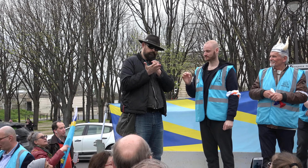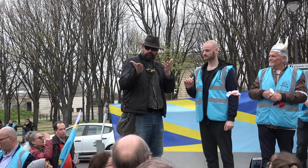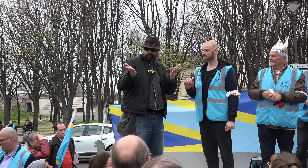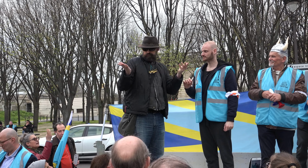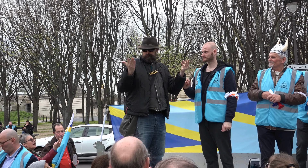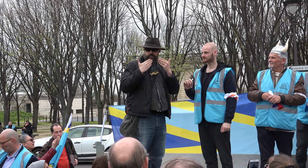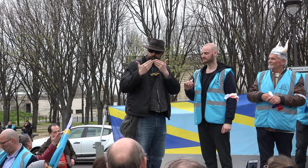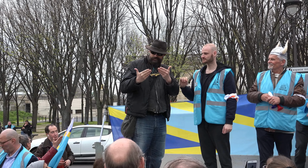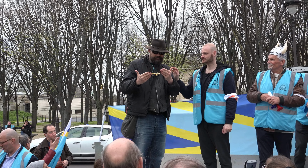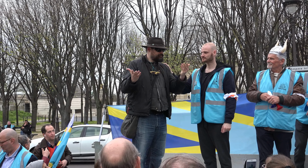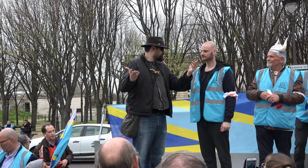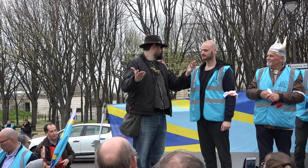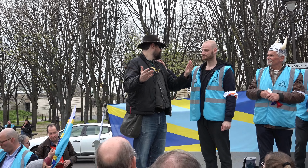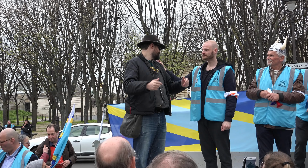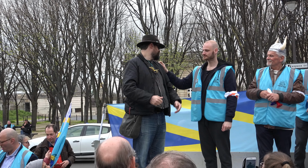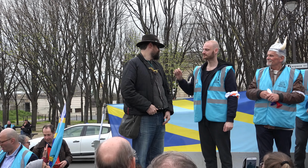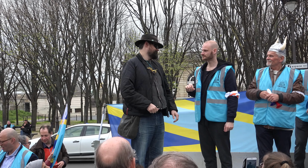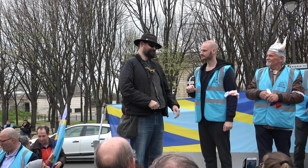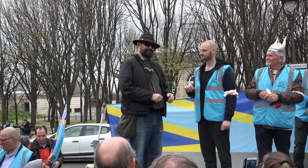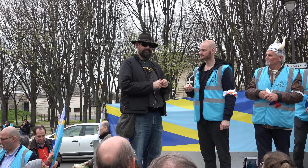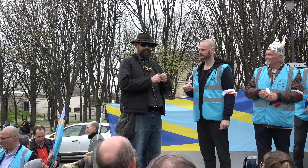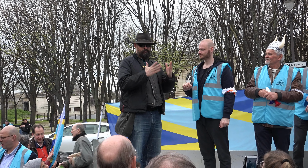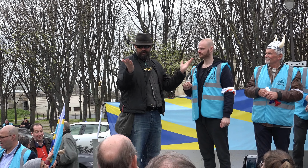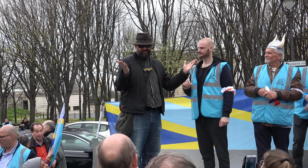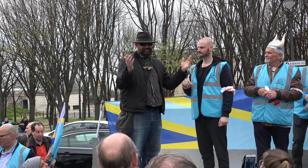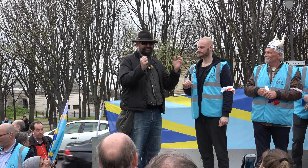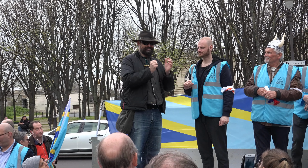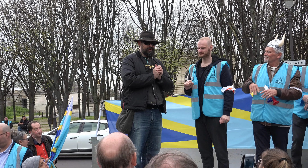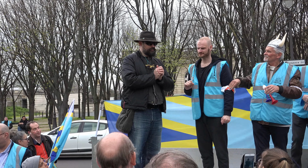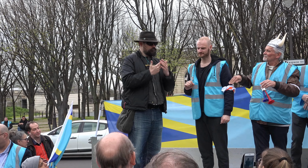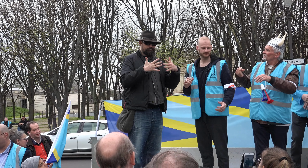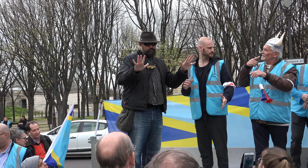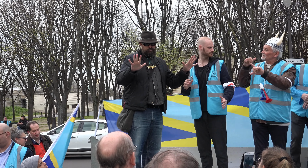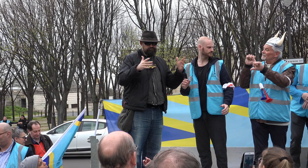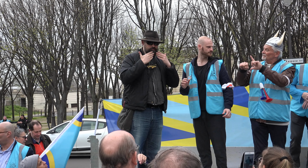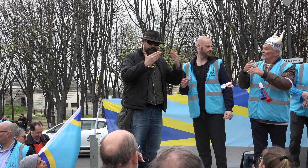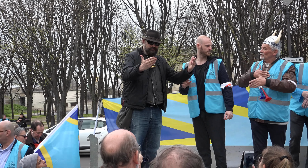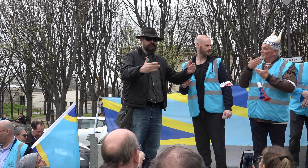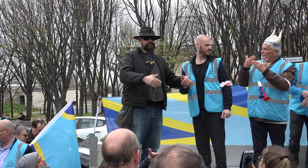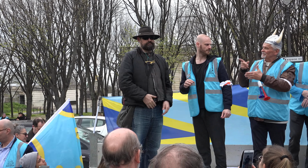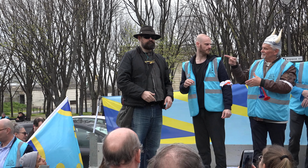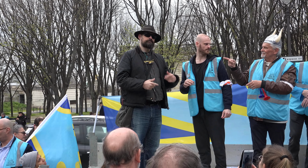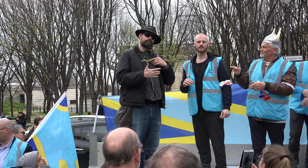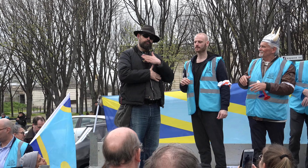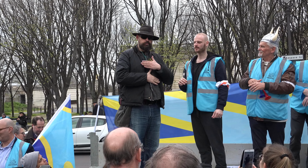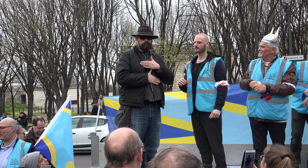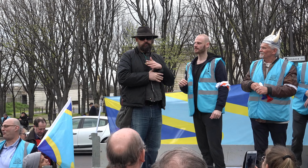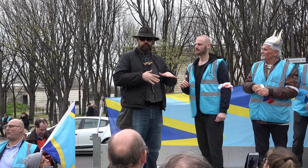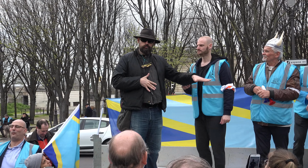communauté sourde. Merci à vous pour votre soutien. Merci à tous. Voilà. C'est tout ce que j'avais à dire. Un grand merci à